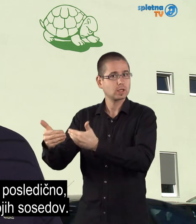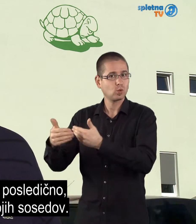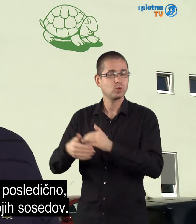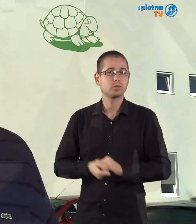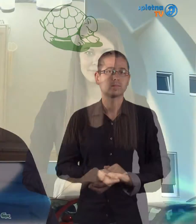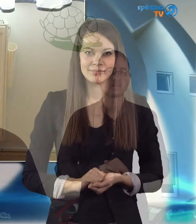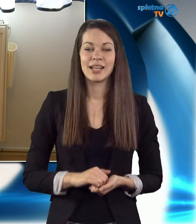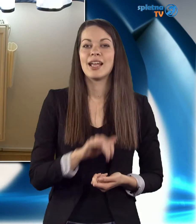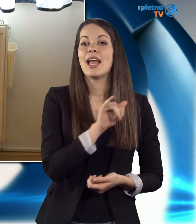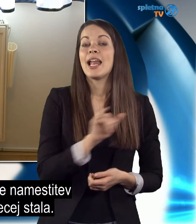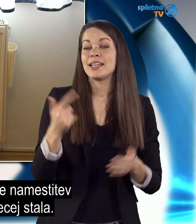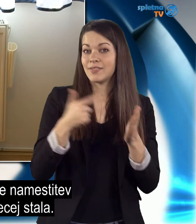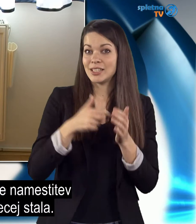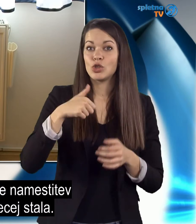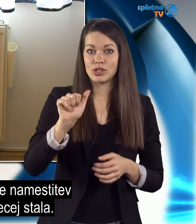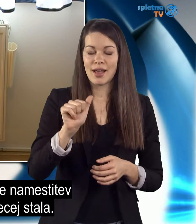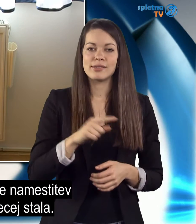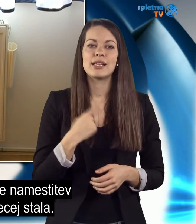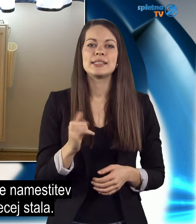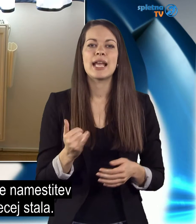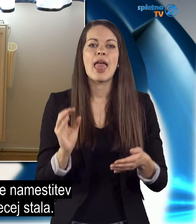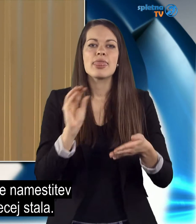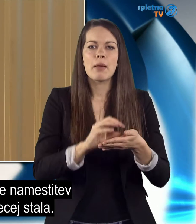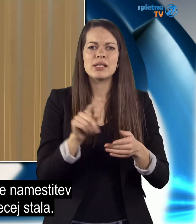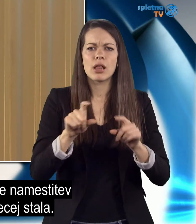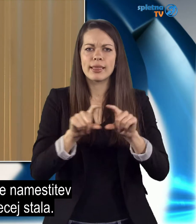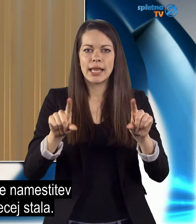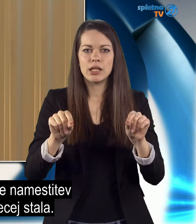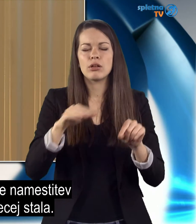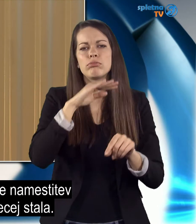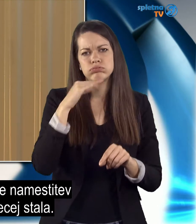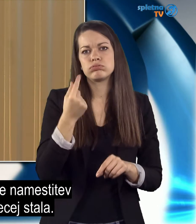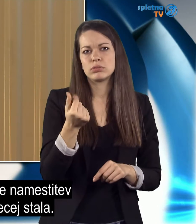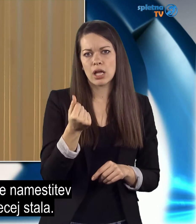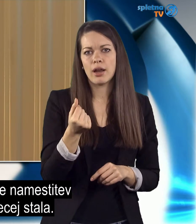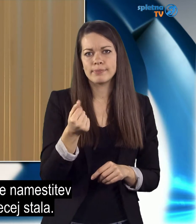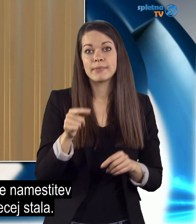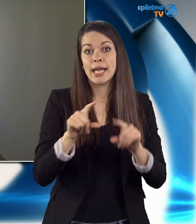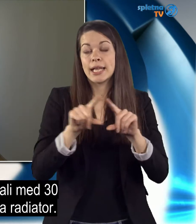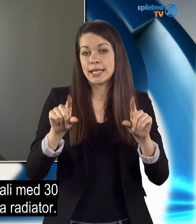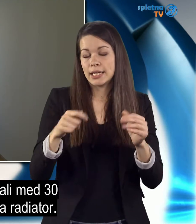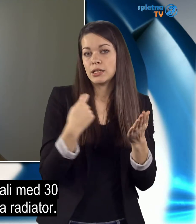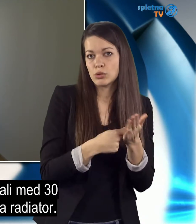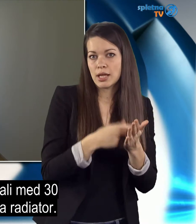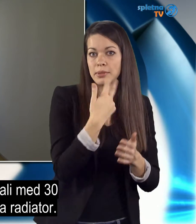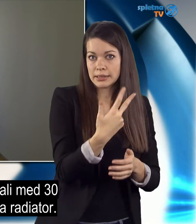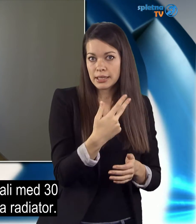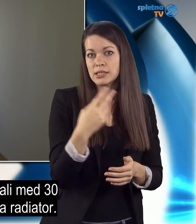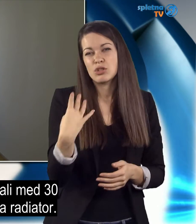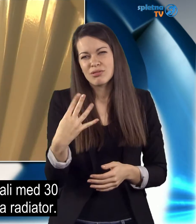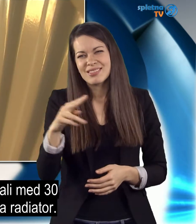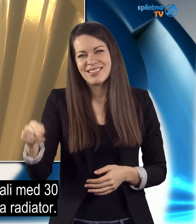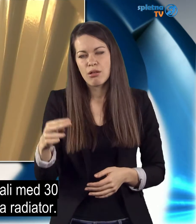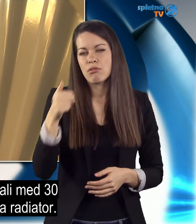sosedov. Leta 2011 nas je namestitev delilnikov precej stala. Delilniki so stali